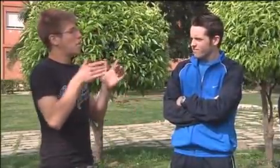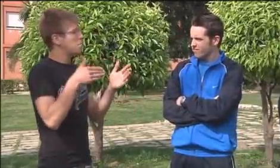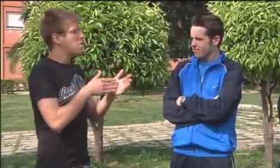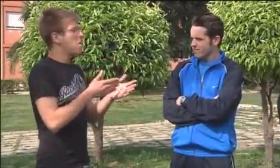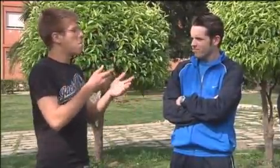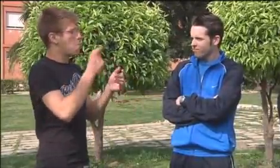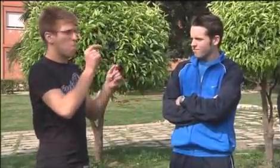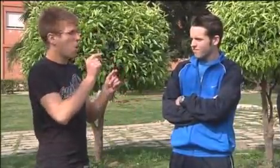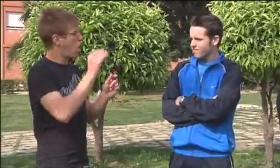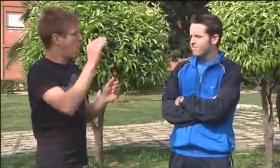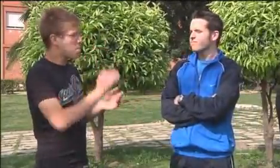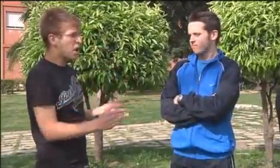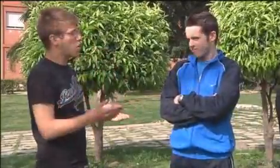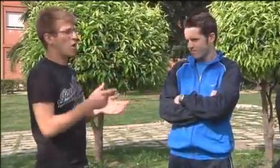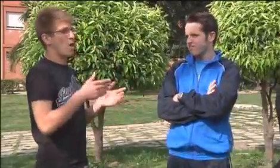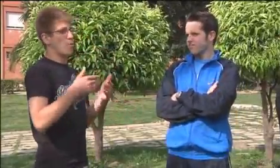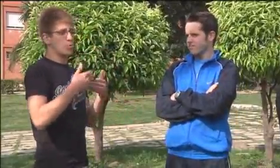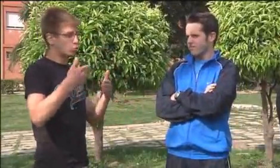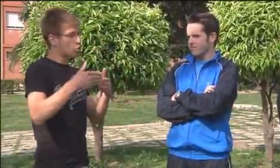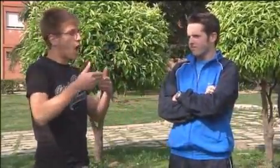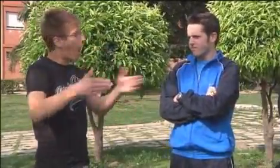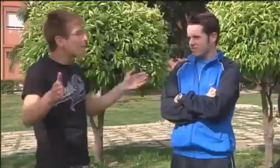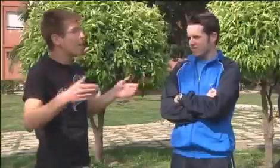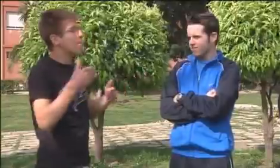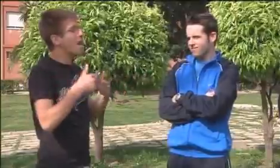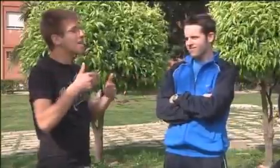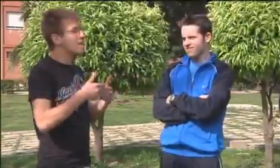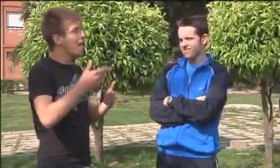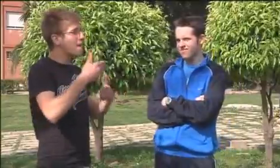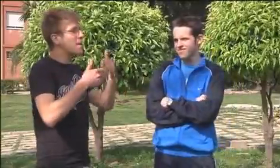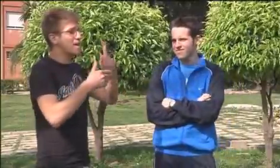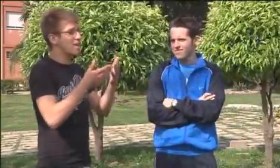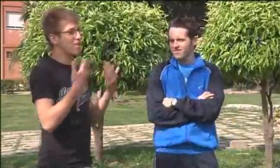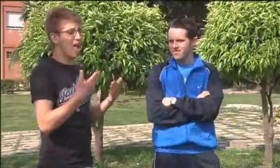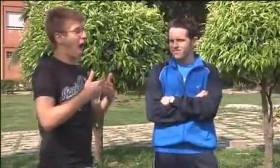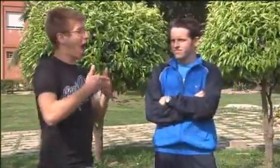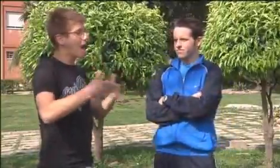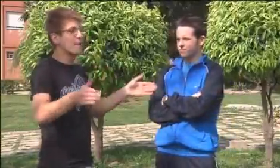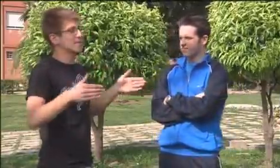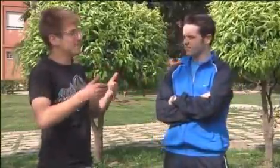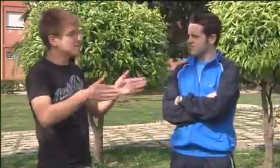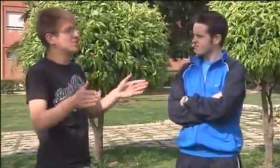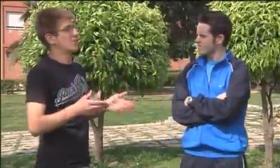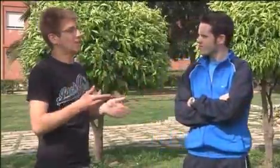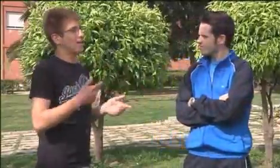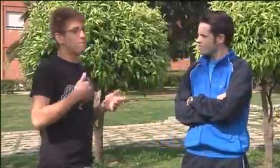gustan también con respecto a las barreras de comunicación ya son menos porque poco a poco esas barreras están